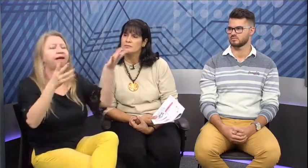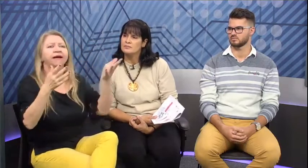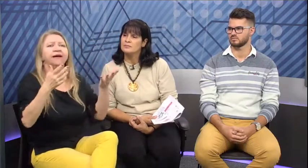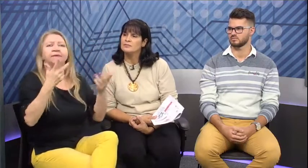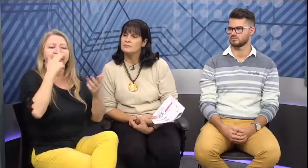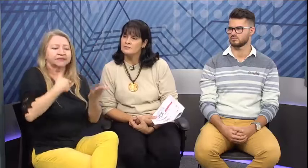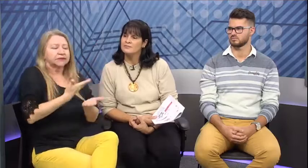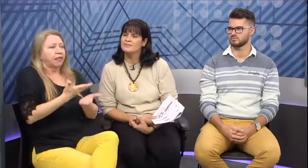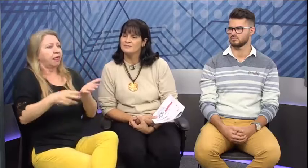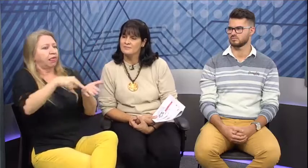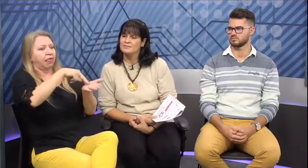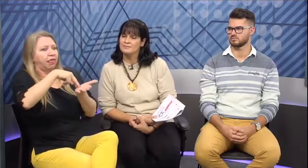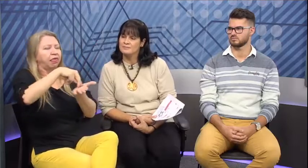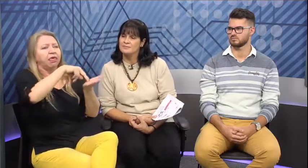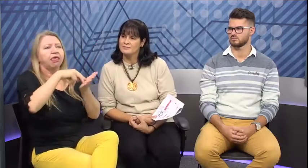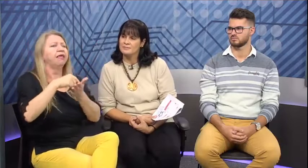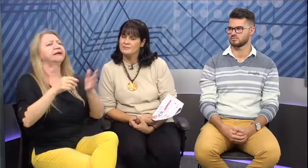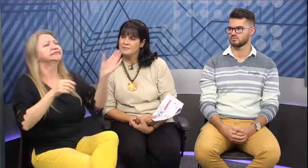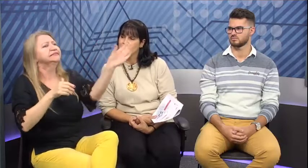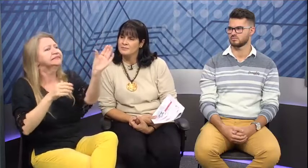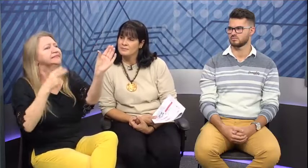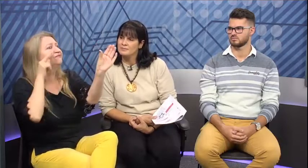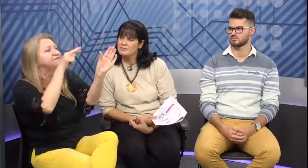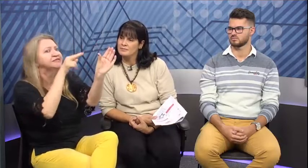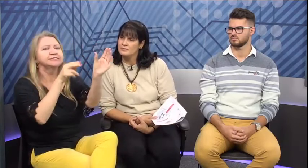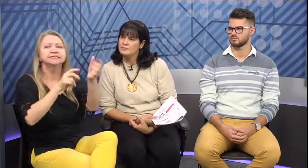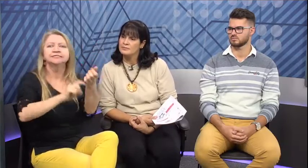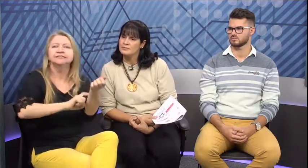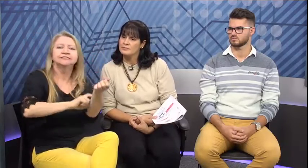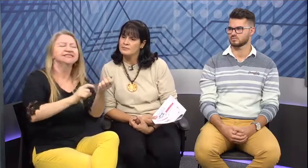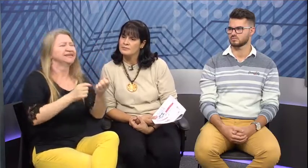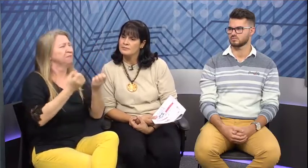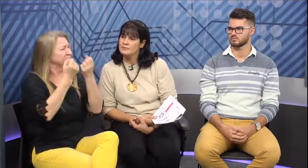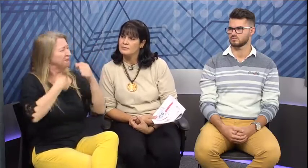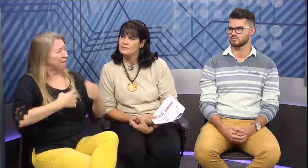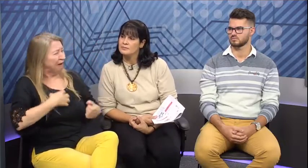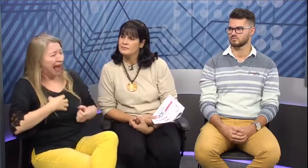boca da pessoa para que eu pudesse ver a boca da pessoa para entender, né? Eu precisava ver a pessoa